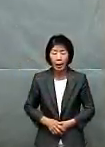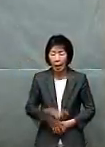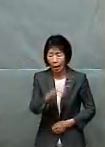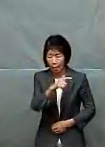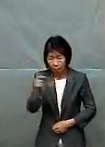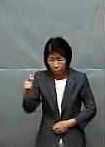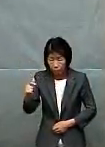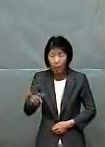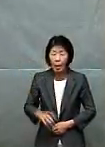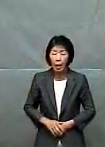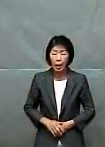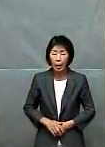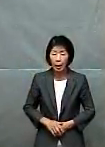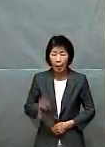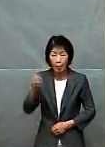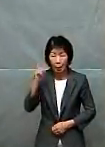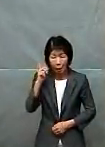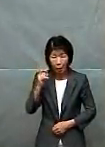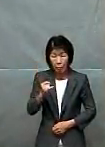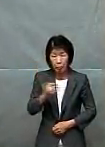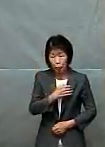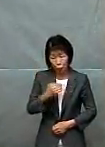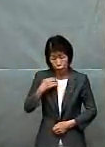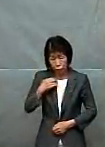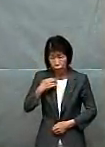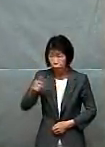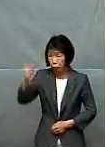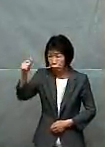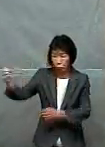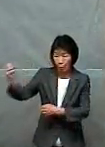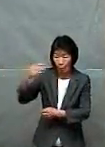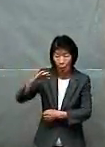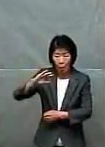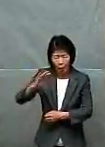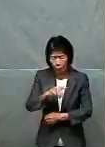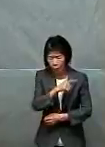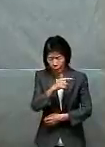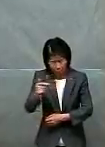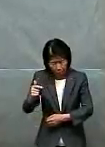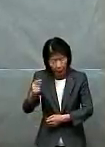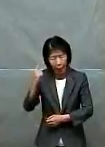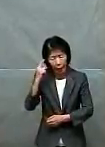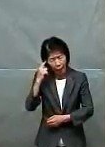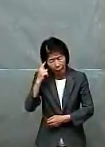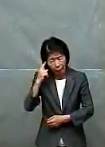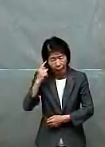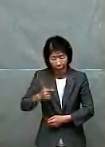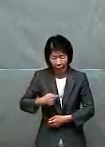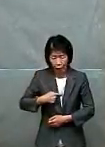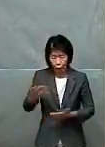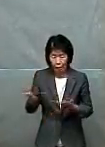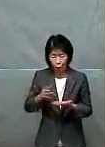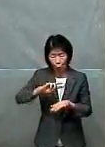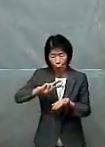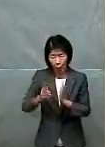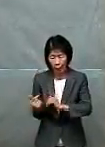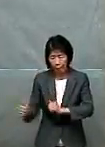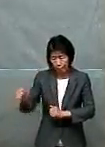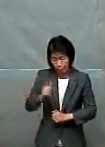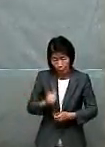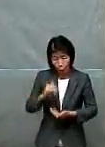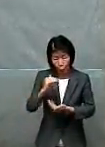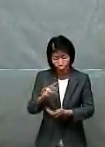か東京都知事、携帯電話があるからいいみたいな話してましたけども、そういった観点から職務代理者というのはどのように考えているのかお聞きしたいのです